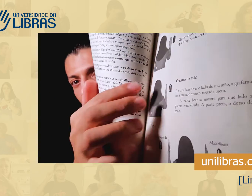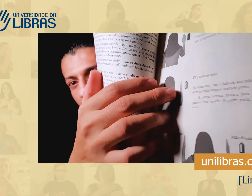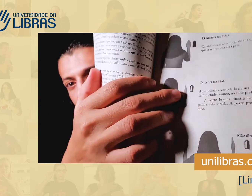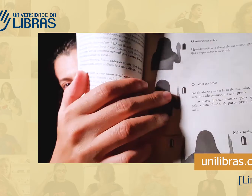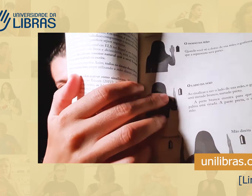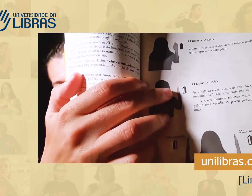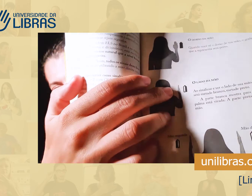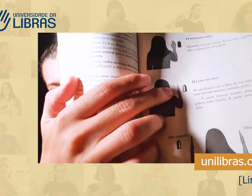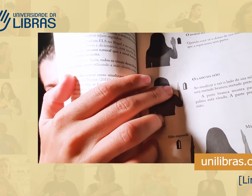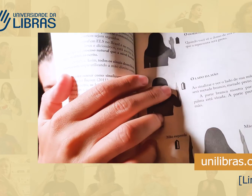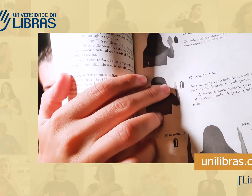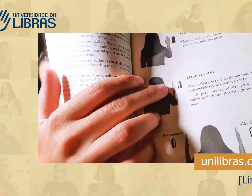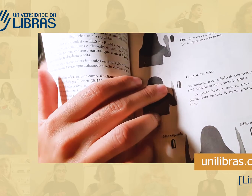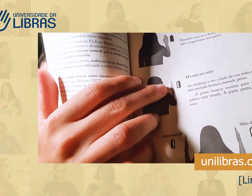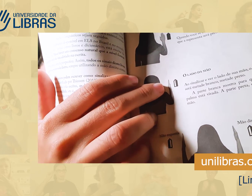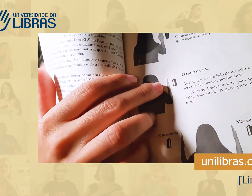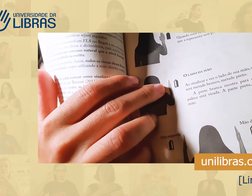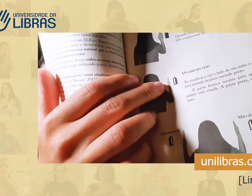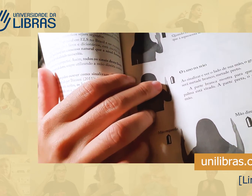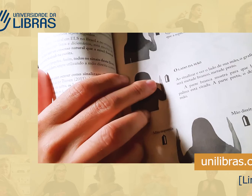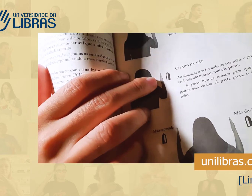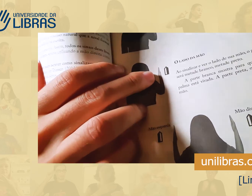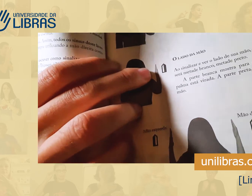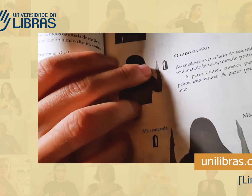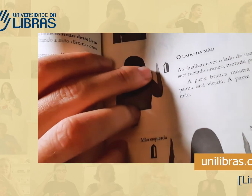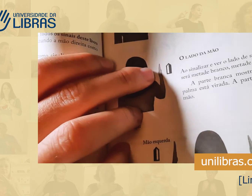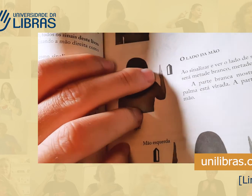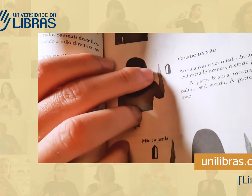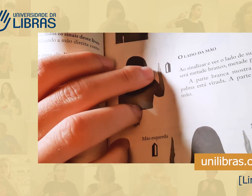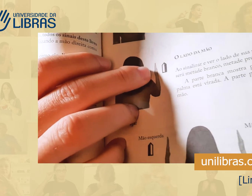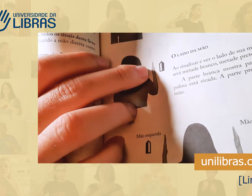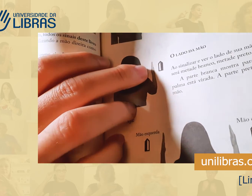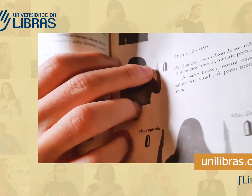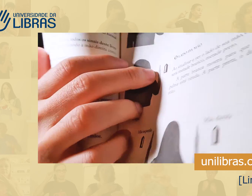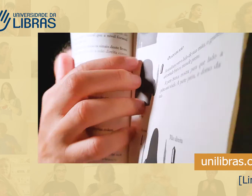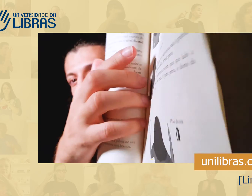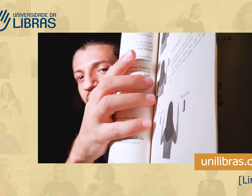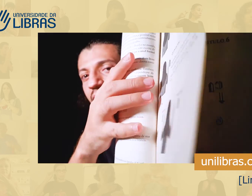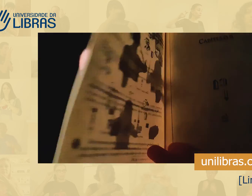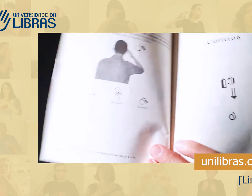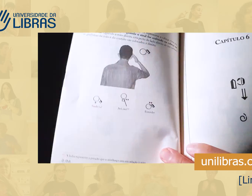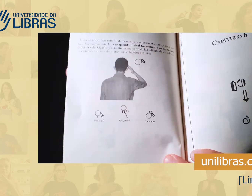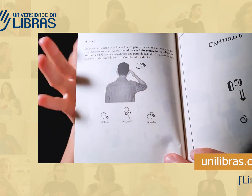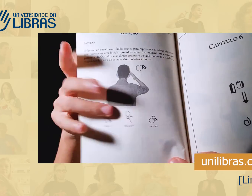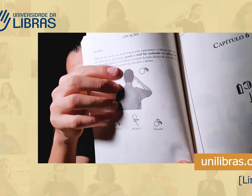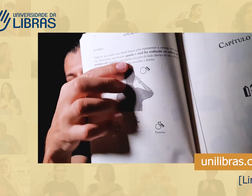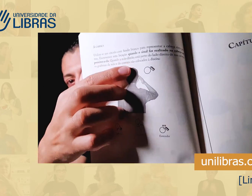quando é feita de lado. Ah, mas no sinal que você mostrou agora, Marcos, a mão estava inclinada. Sim, a mão estava